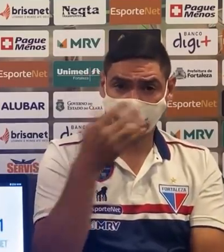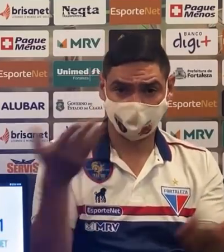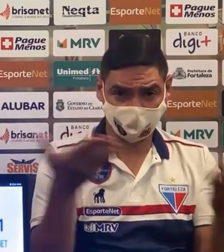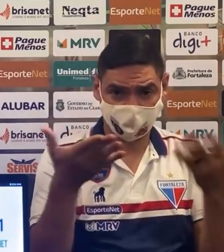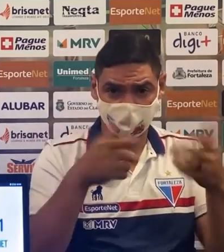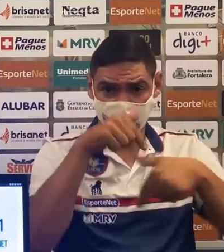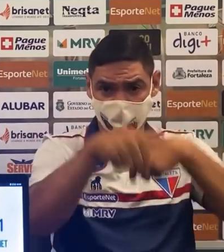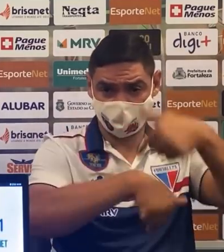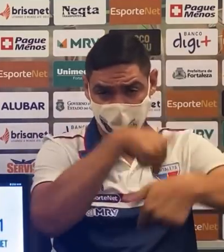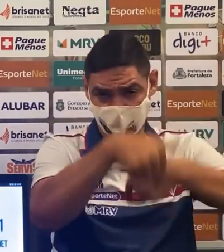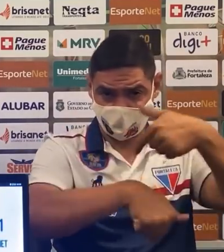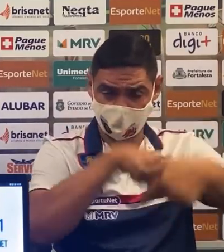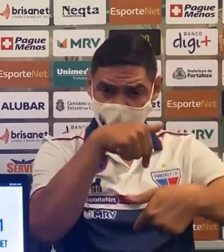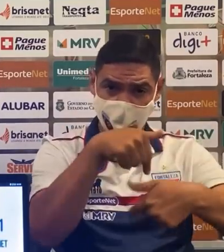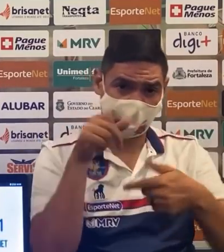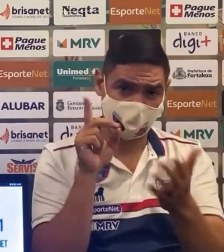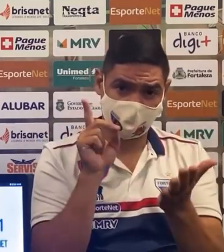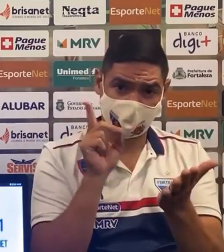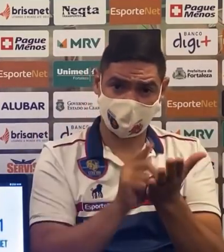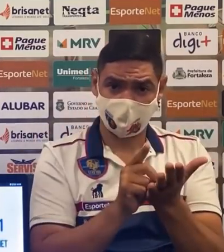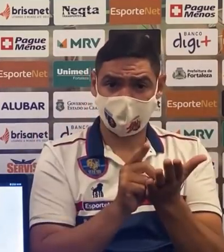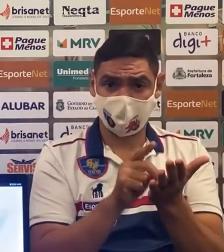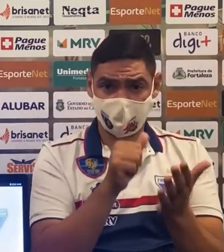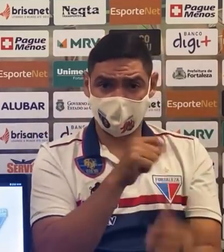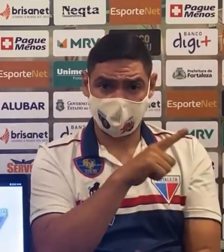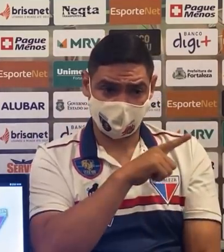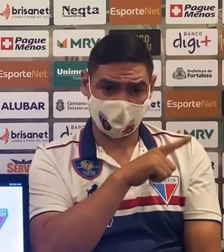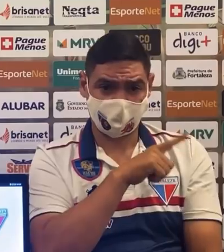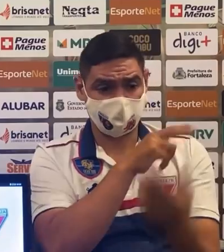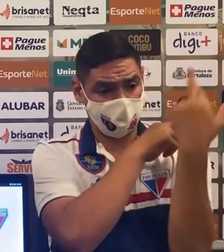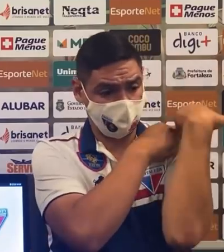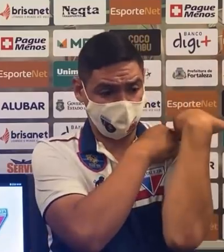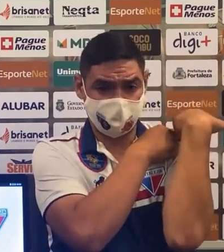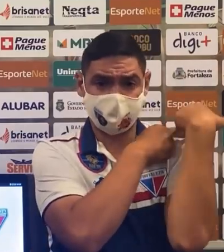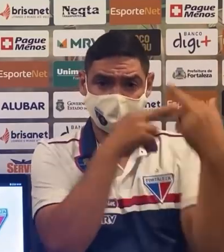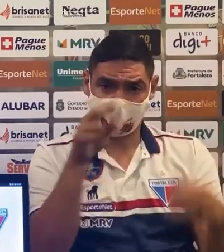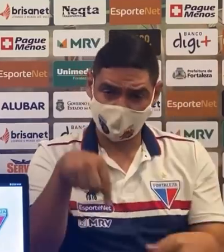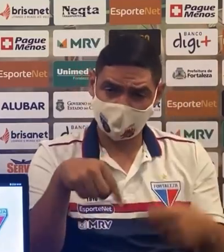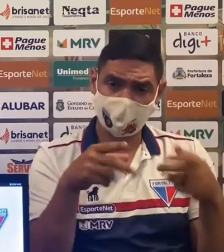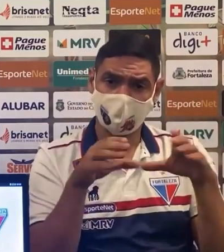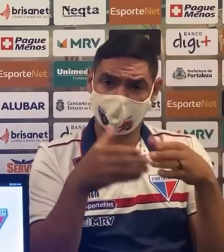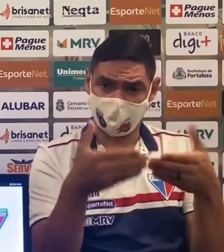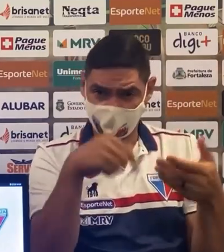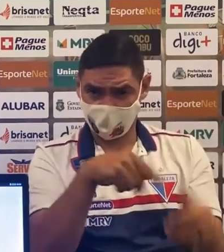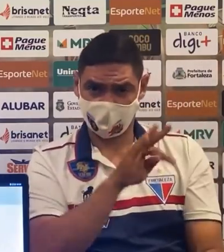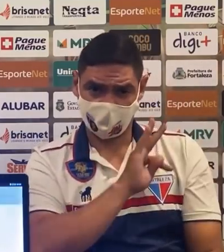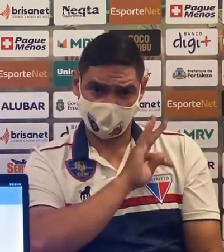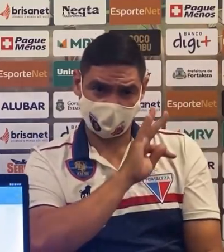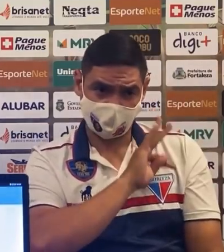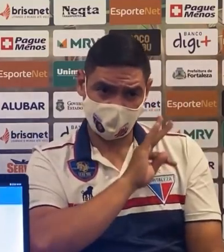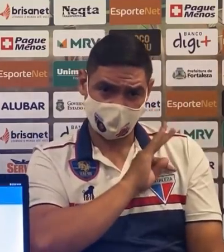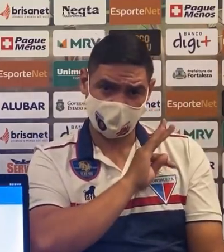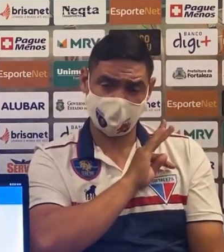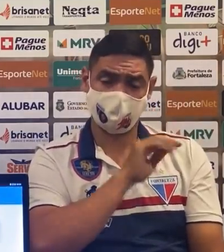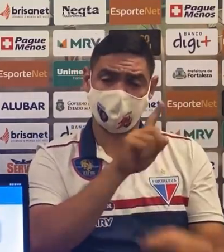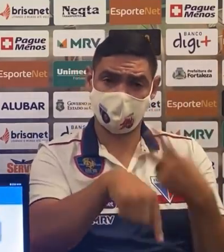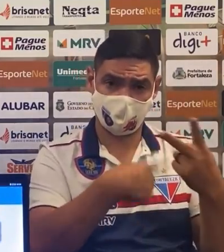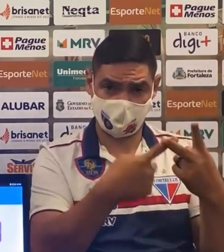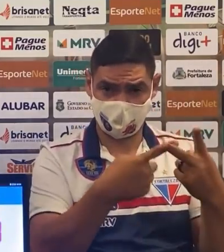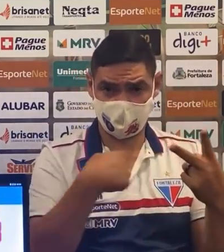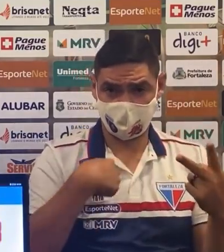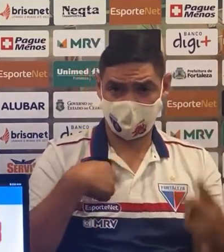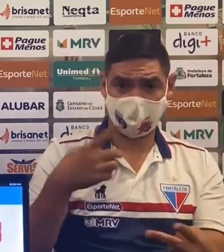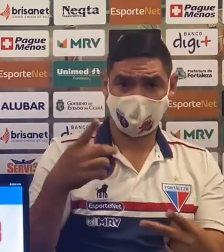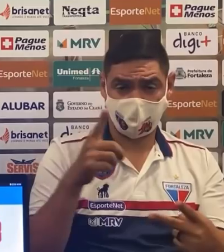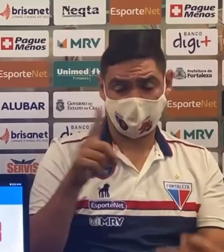dificuldade, existe uma divisão de responsabilidades. Comissão técnica, jogadores, diretoria, e é isso que a gente está fazendo agora, cada